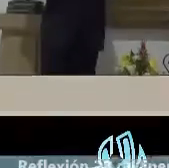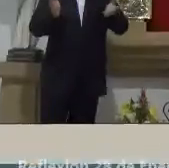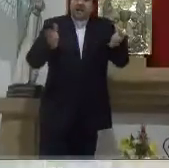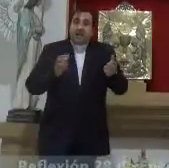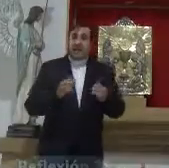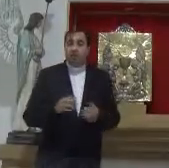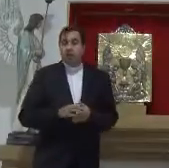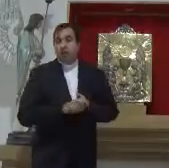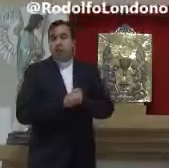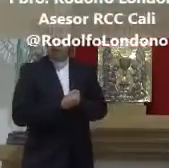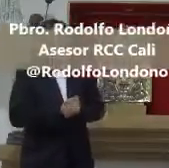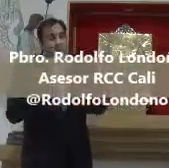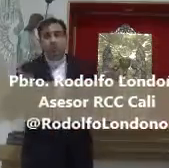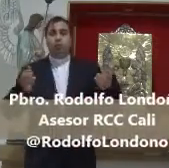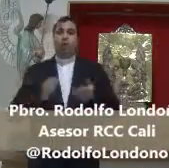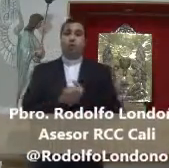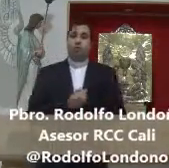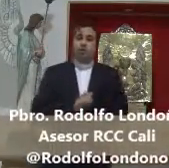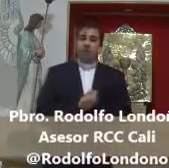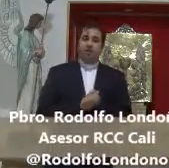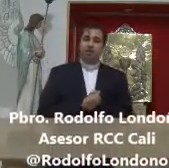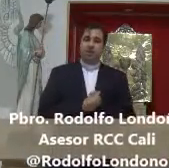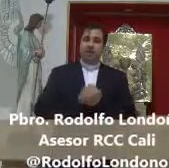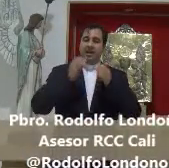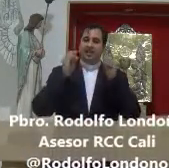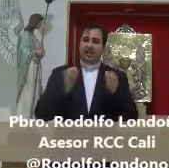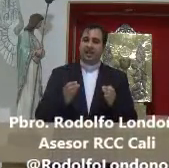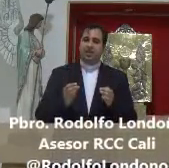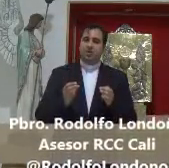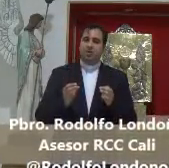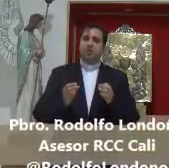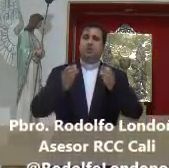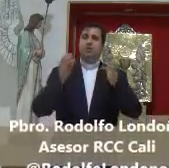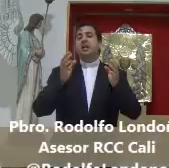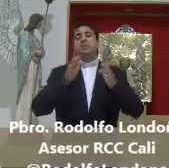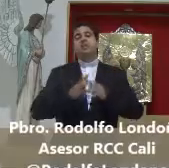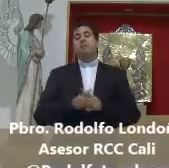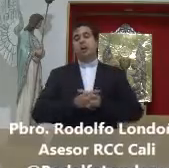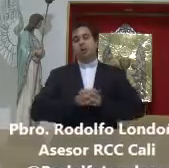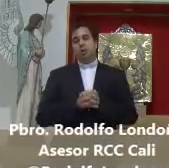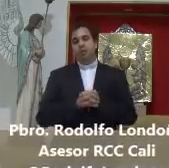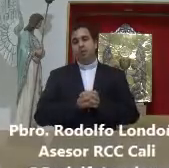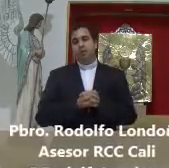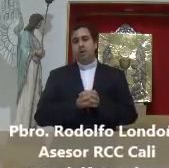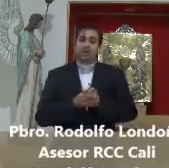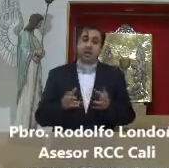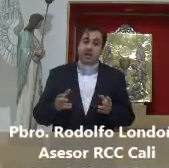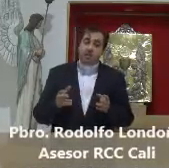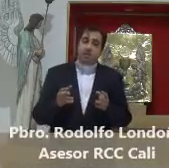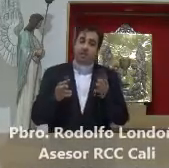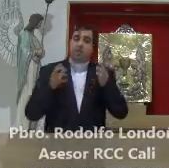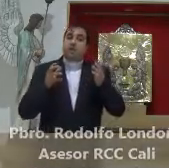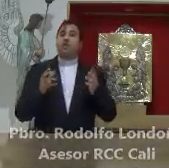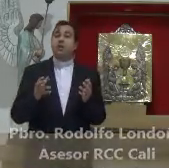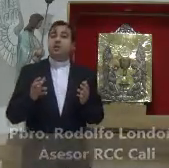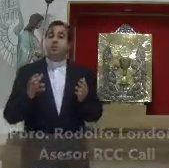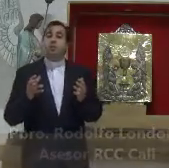el retrato de hoy es por todo sobre sí el texto del senado mis queridos hermanos tenemos que estar muy